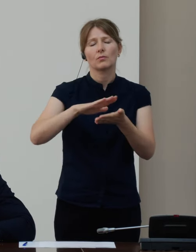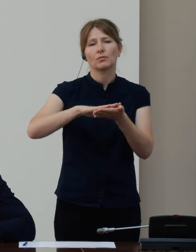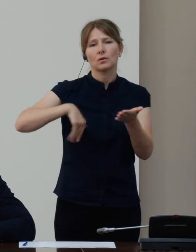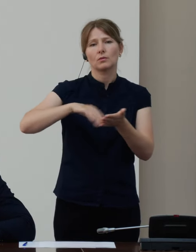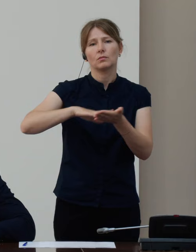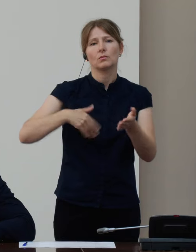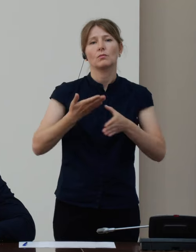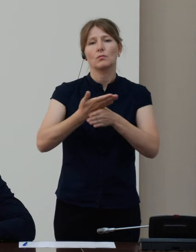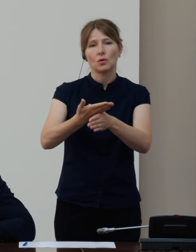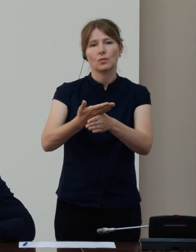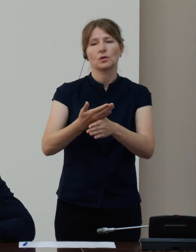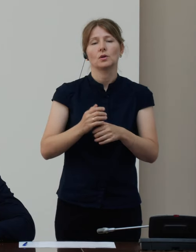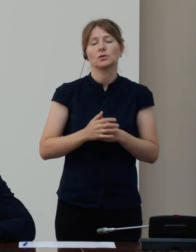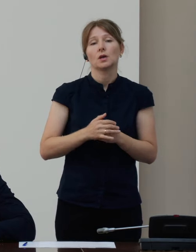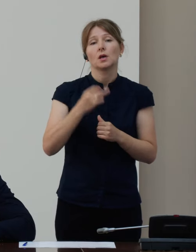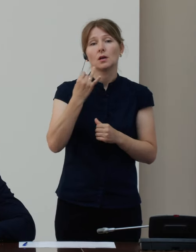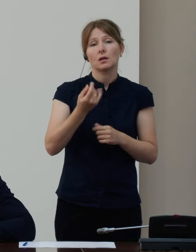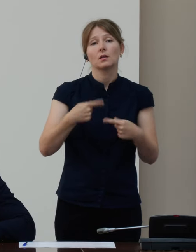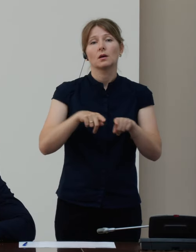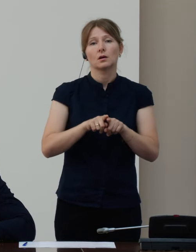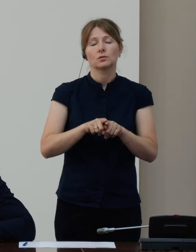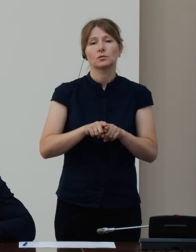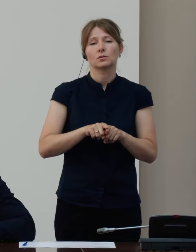fără a împuternici